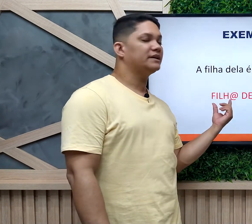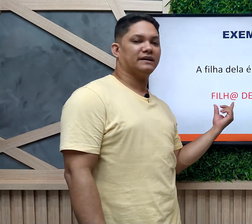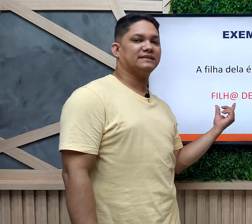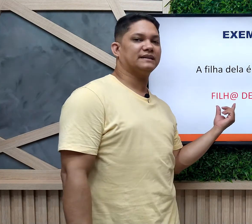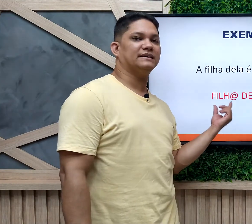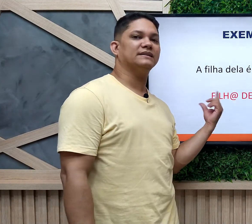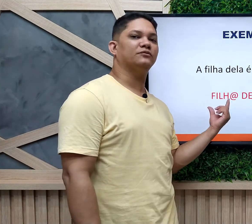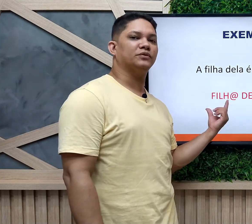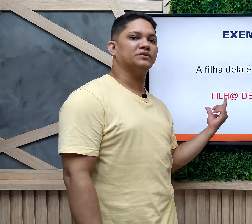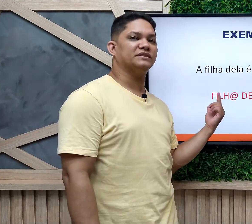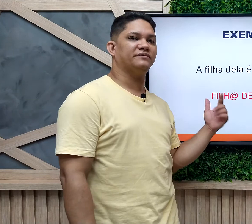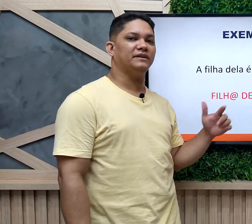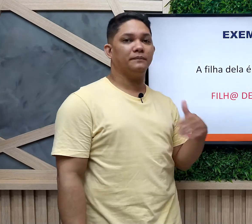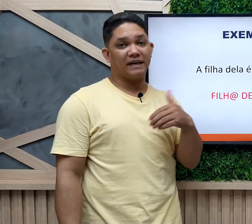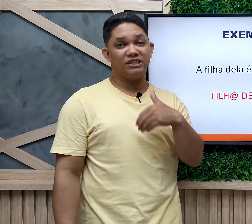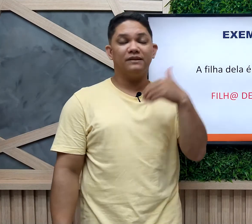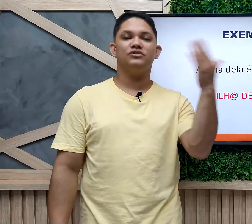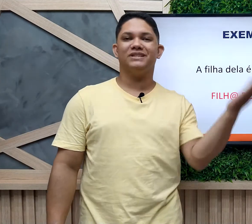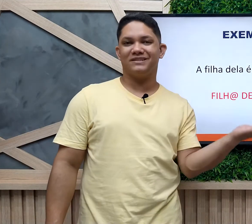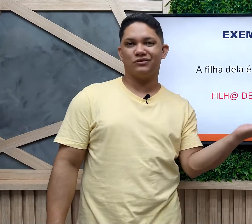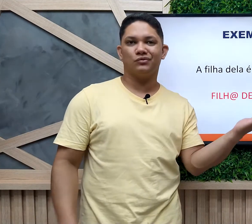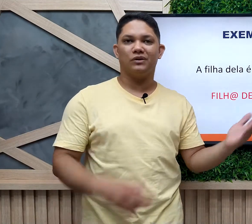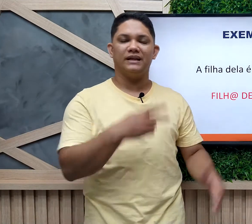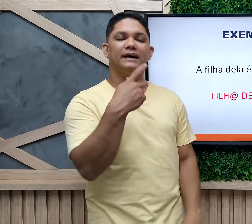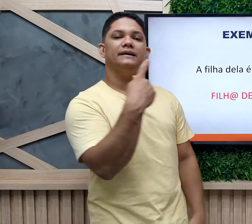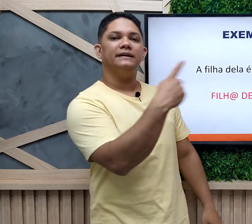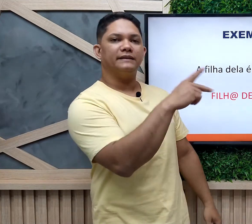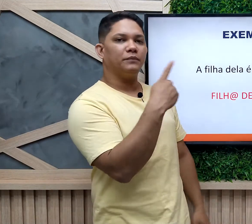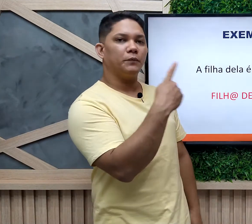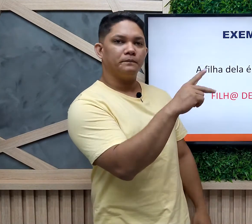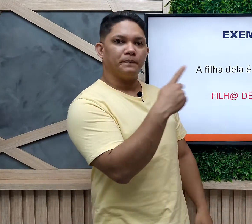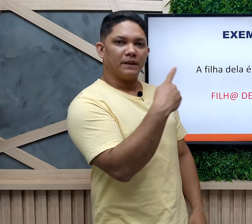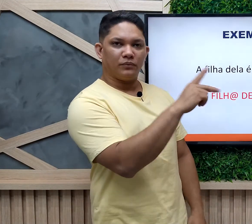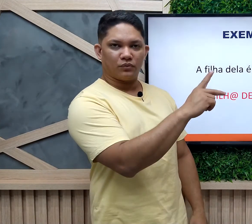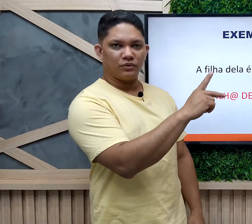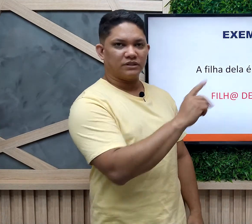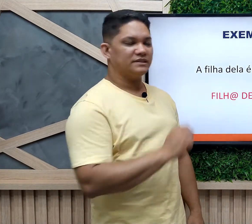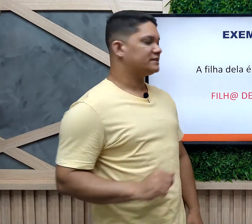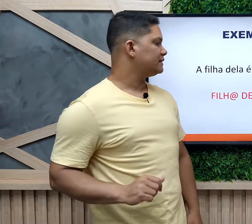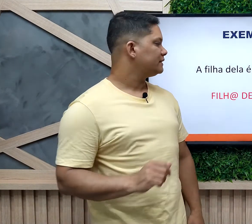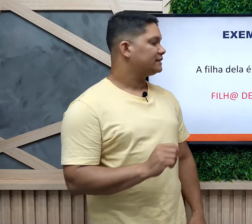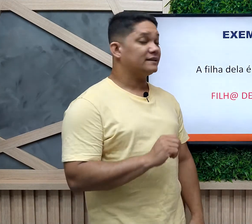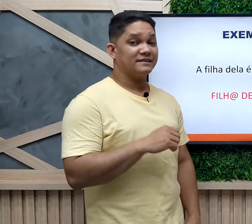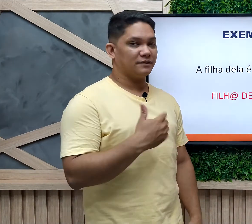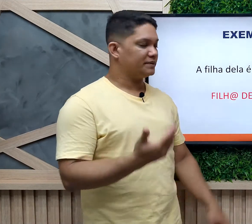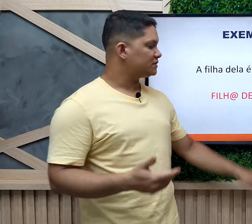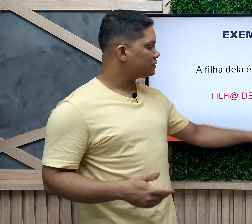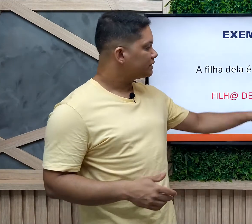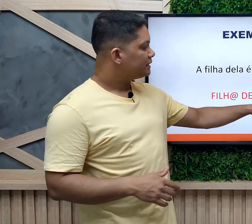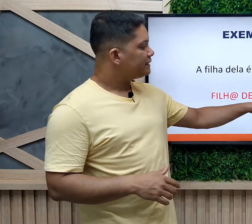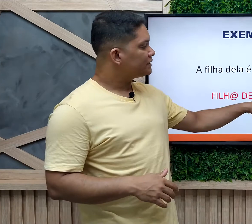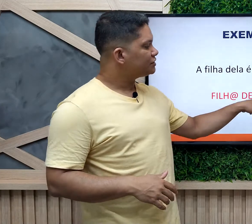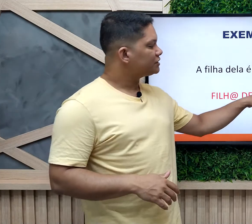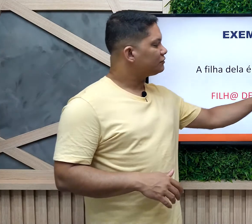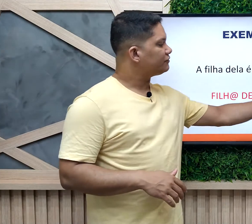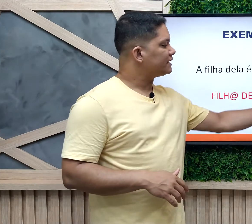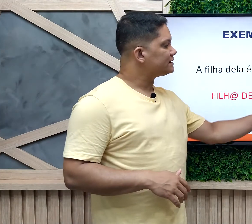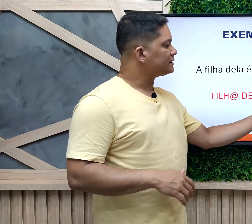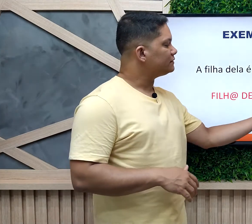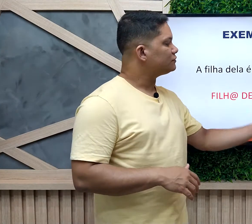essa criança ou possui essa filha, mas não direciona o olhar, tá bom? Por conta de ser terceira pessoa, e a gente então faz aqui o